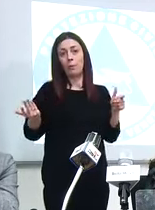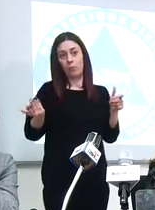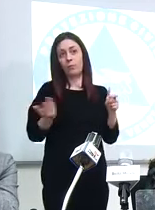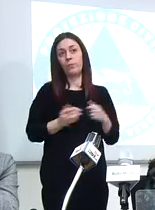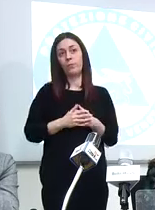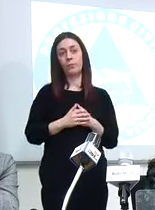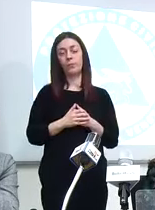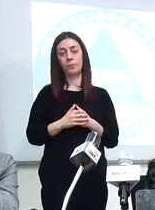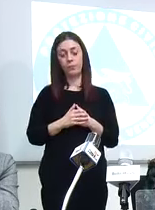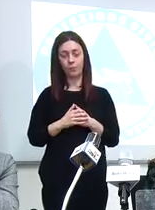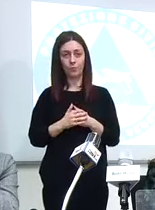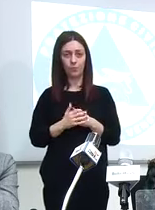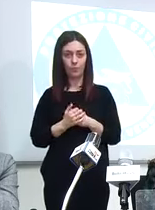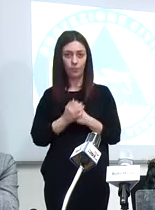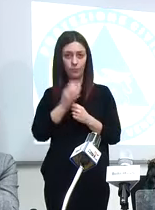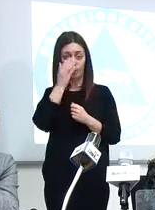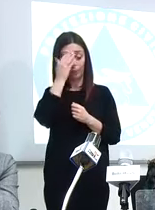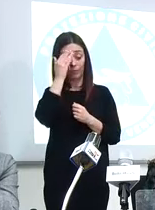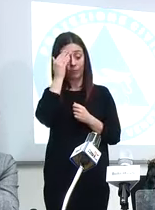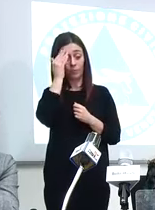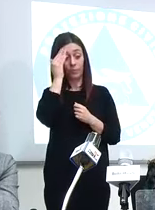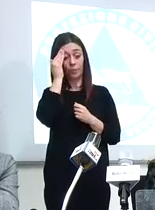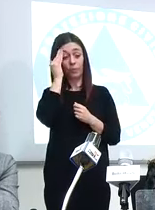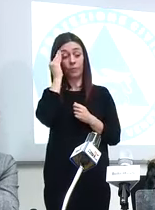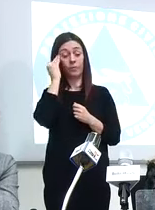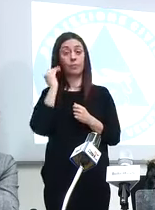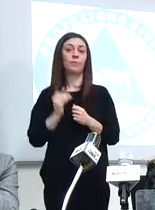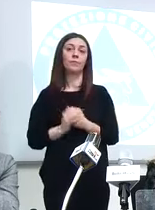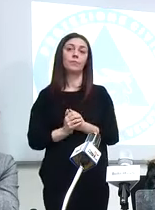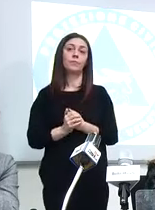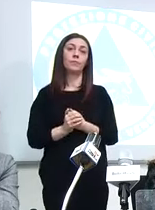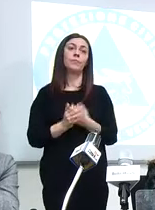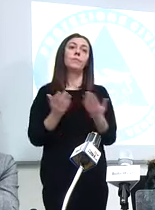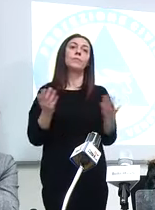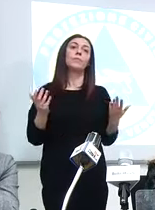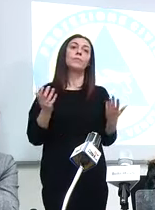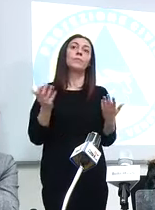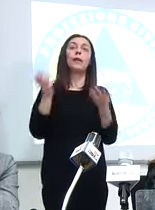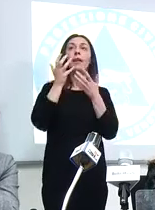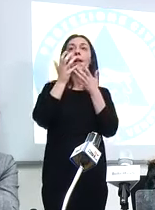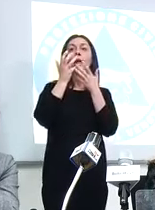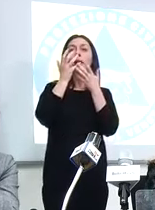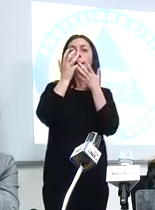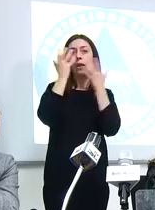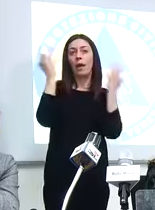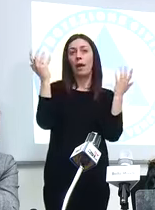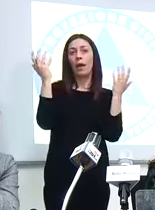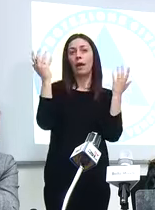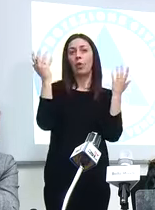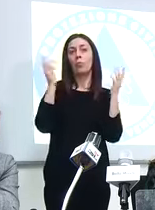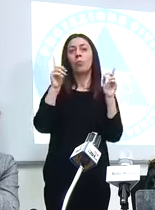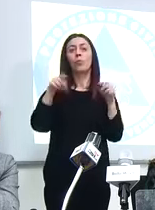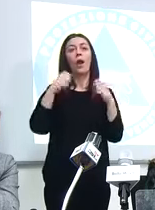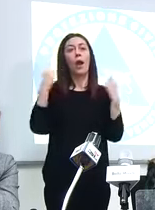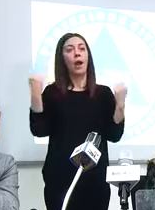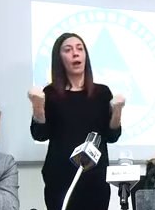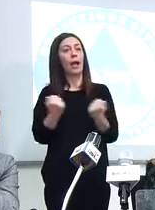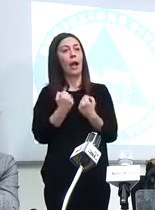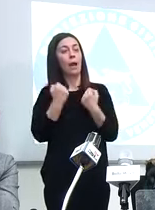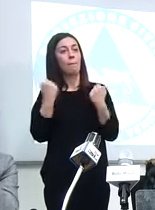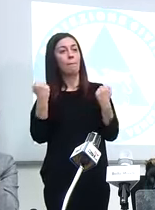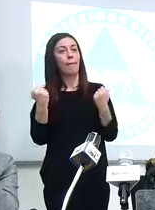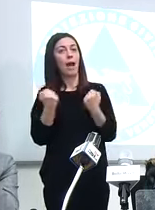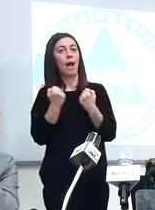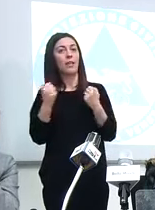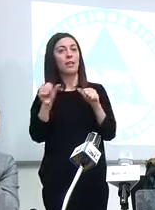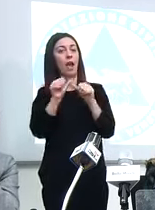riguarda, diciamo, la nostra programmazione. È chiaro che sta andando avanti anche la campagna di formazione,